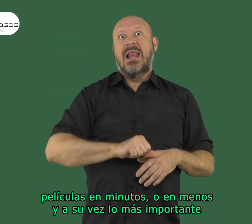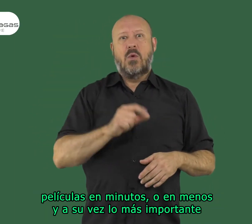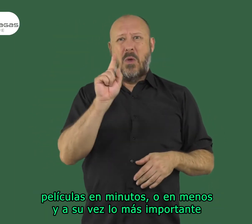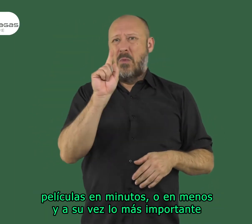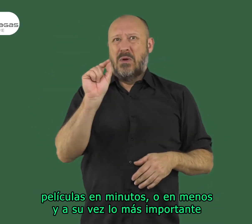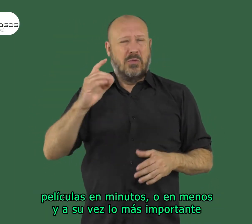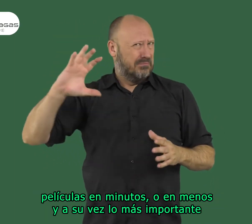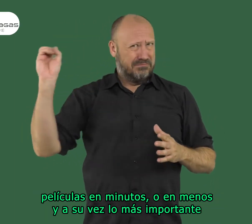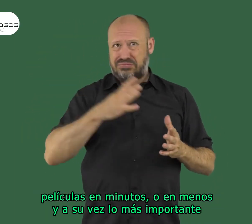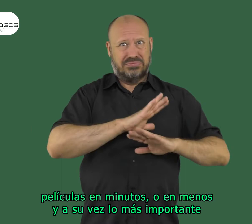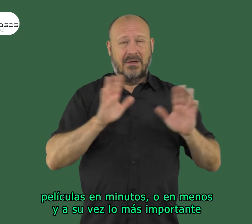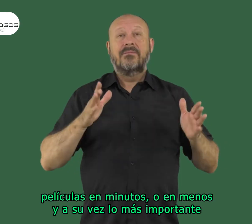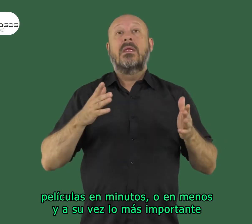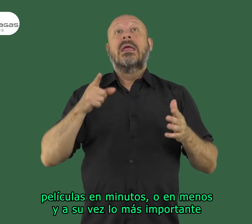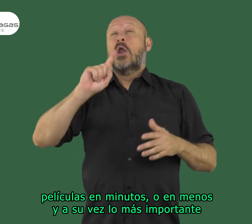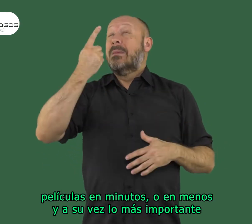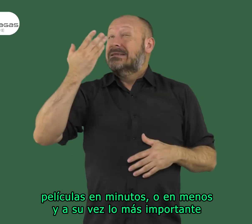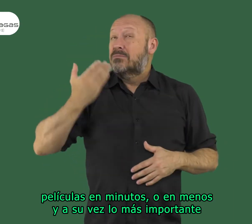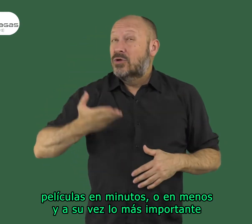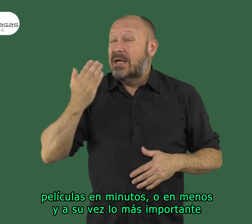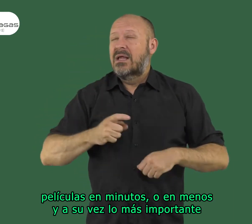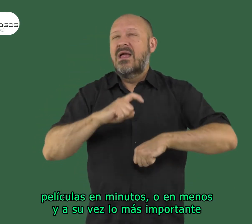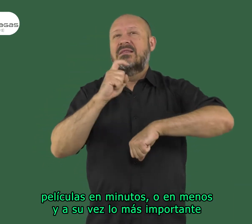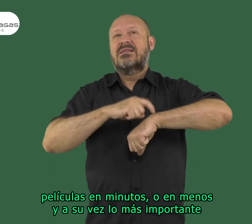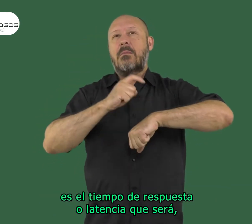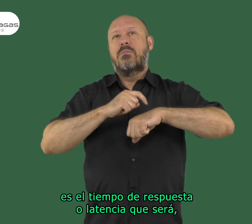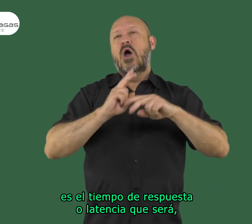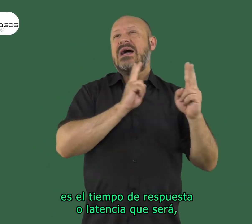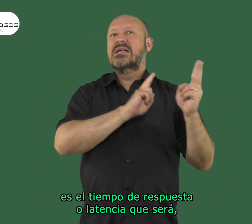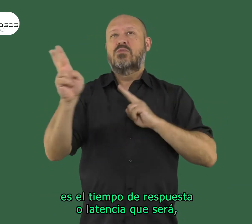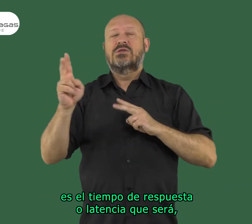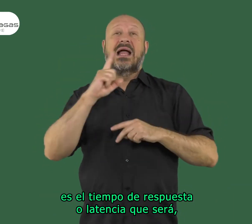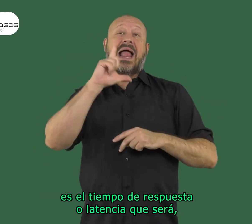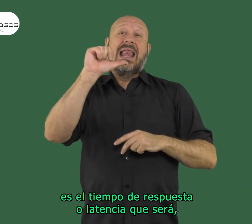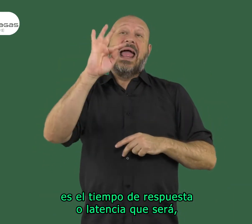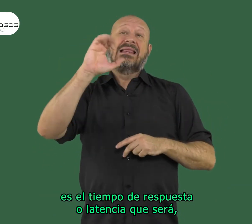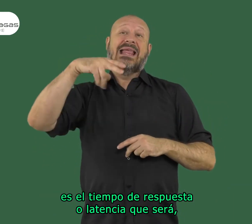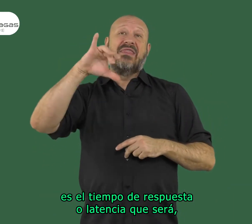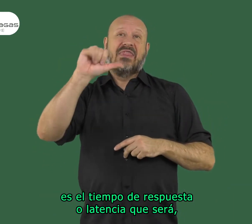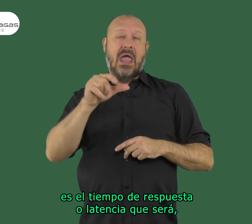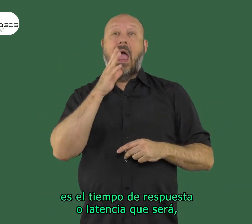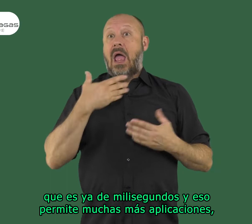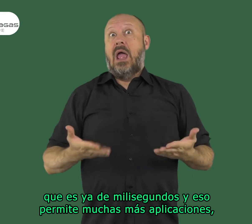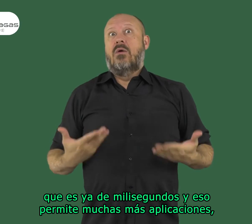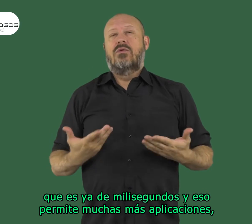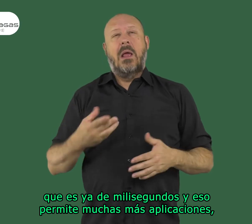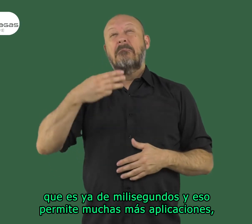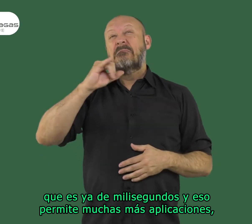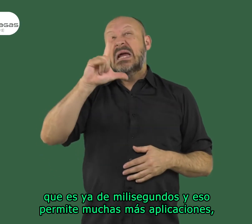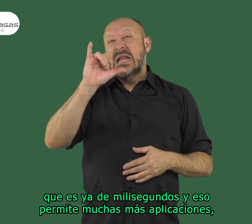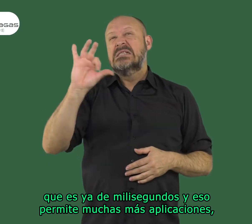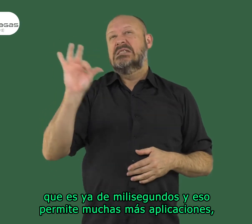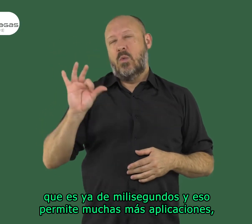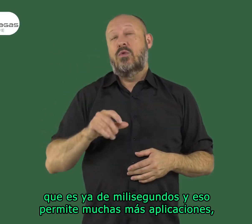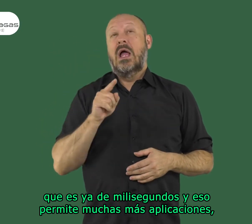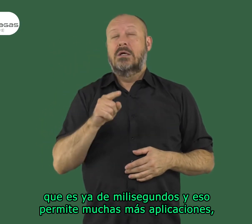información, películas en minutos o en menos, y a su vez lo más importante es el tiempo de respuesta o latencia, que es ya